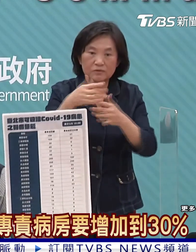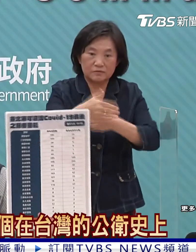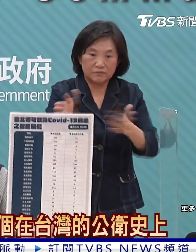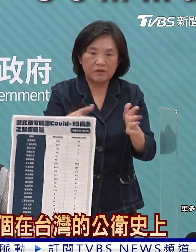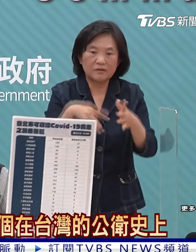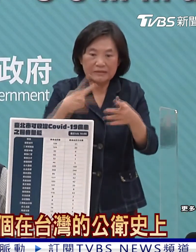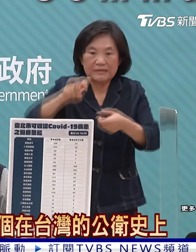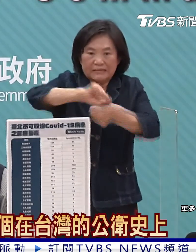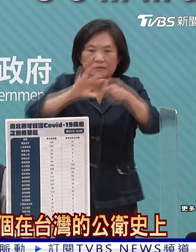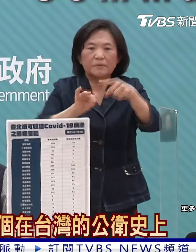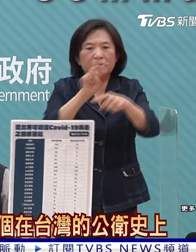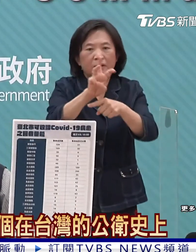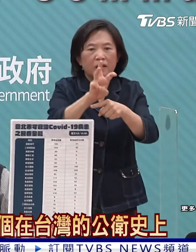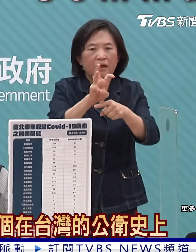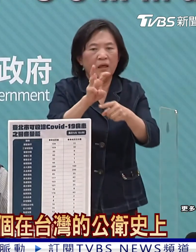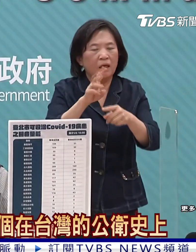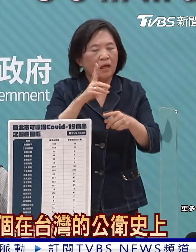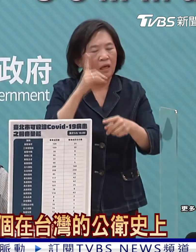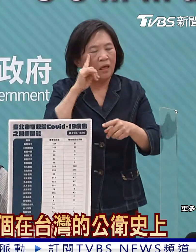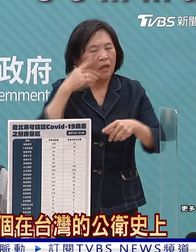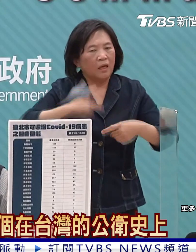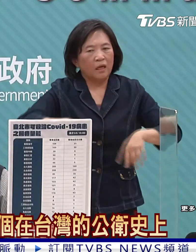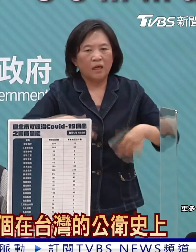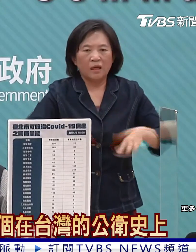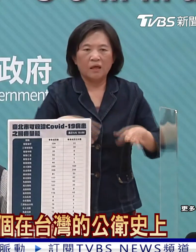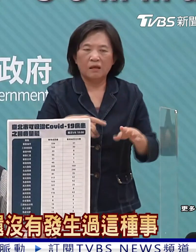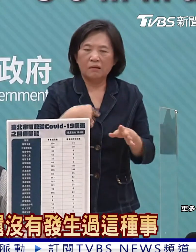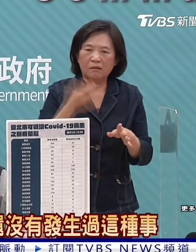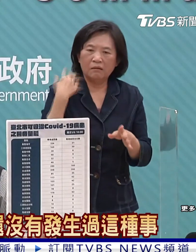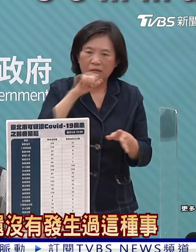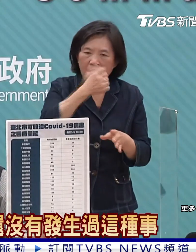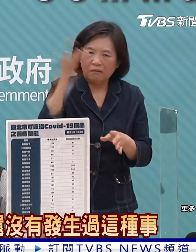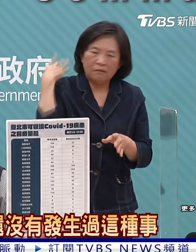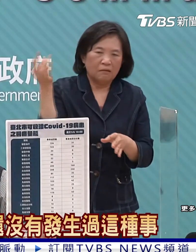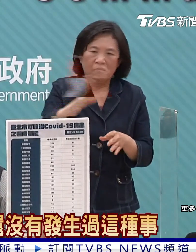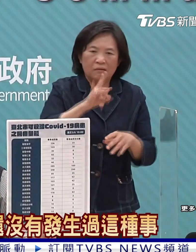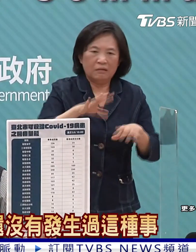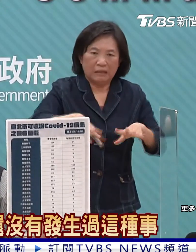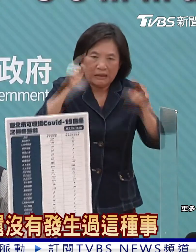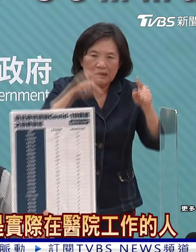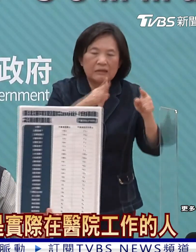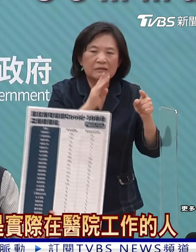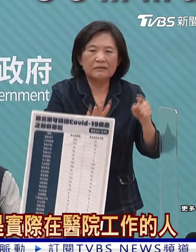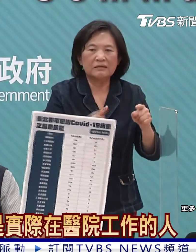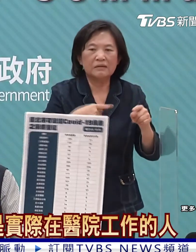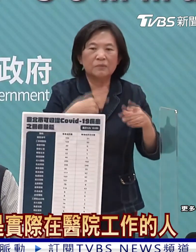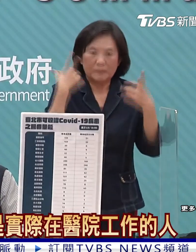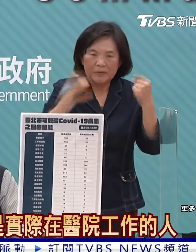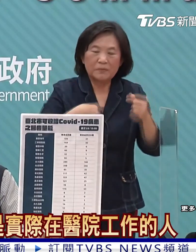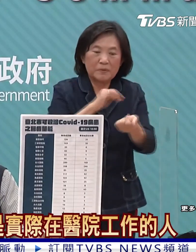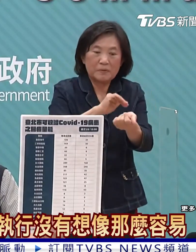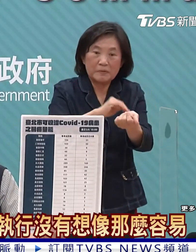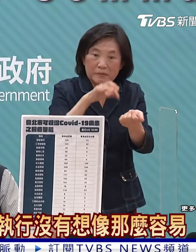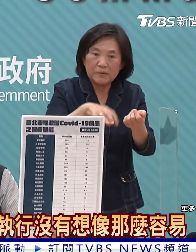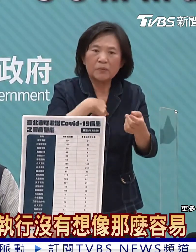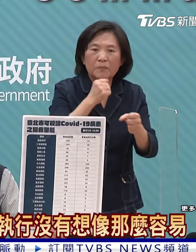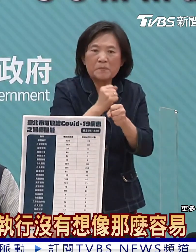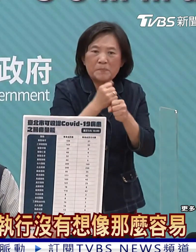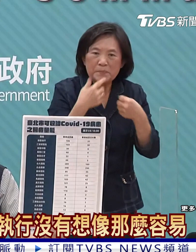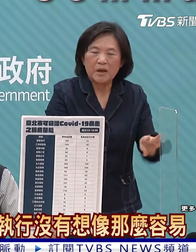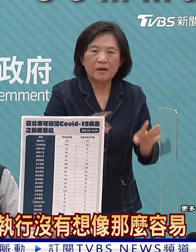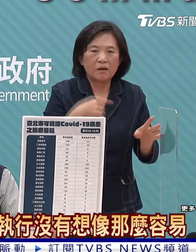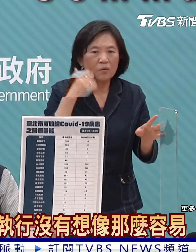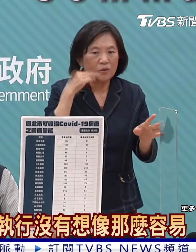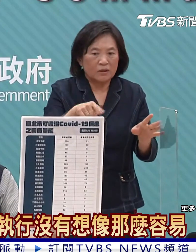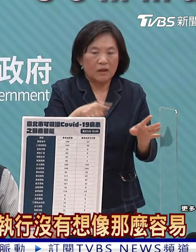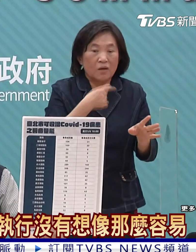的，这个在台湾的工位史上，你看还没有发生这种事。我是实际在医院工作的人，这